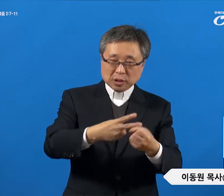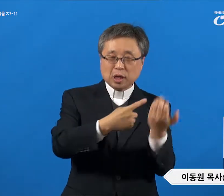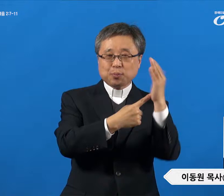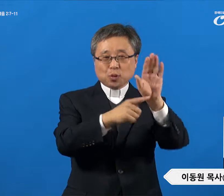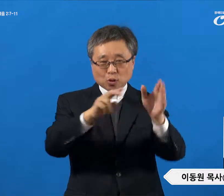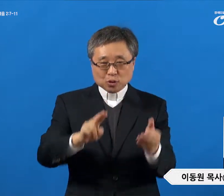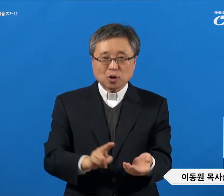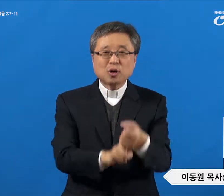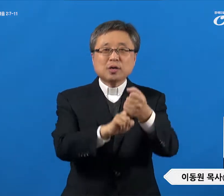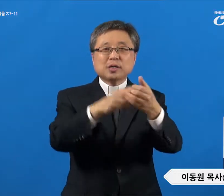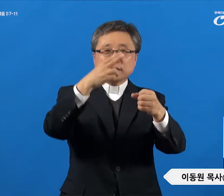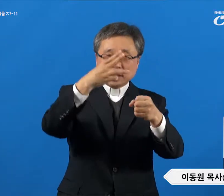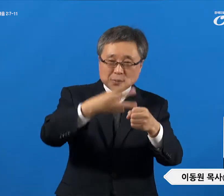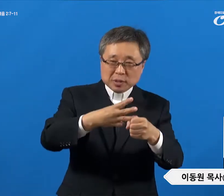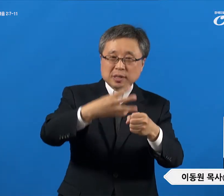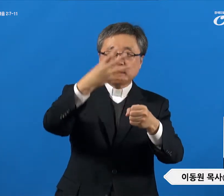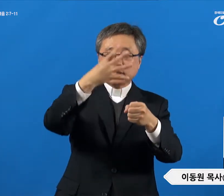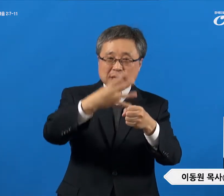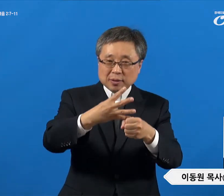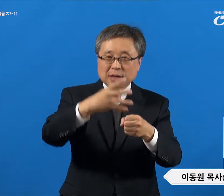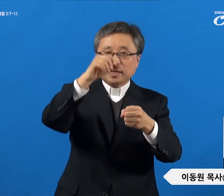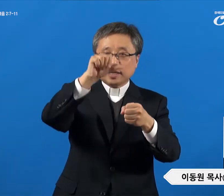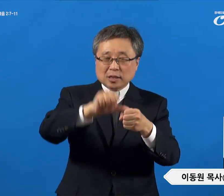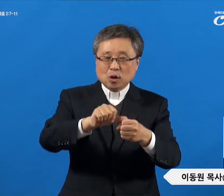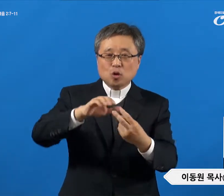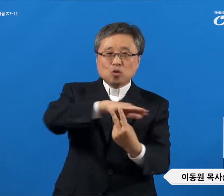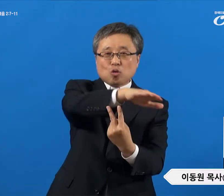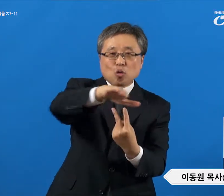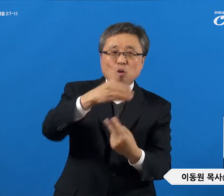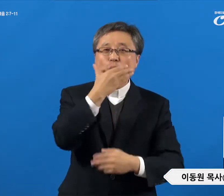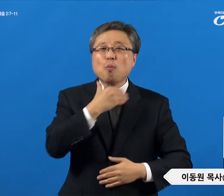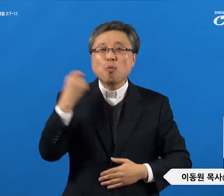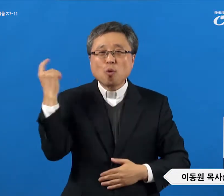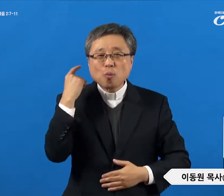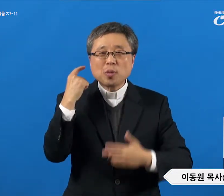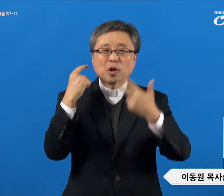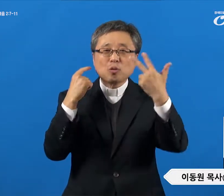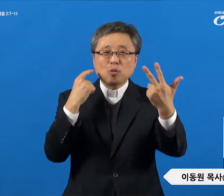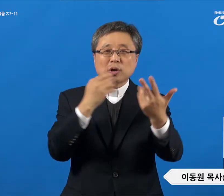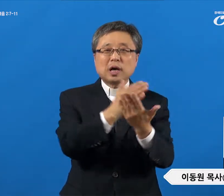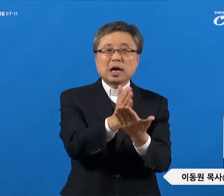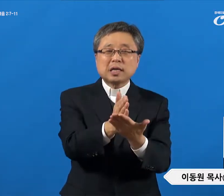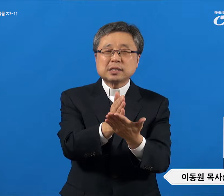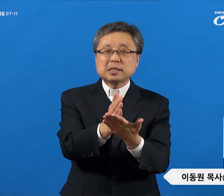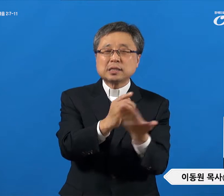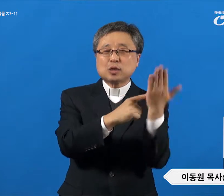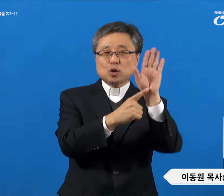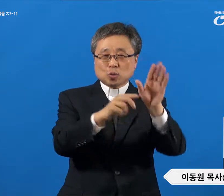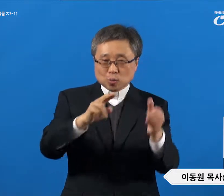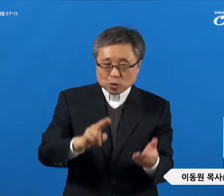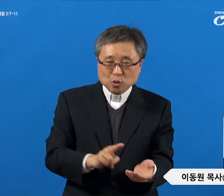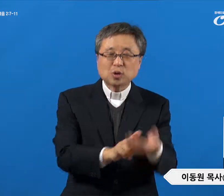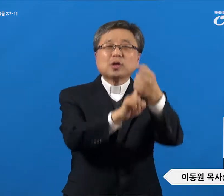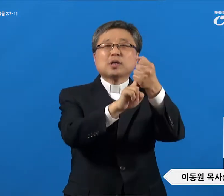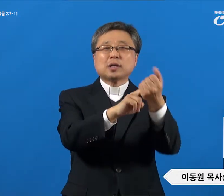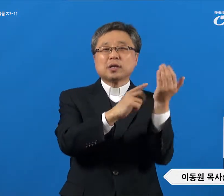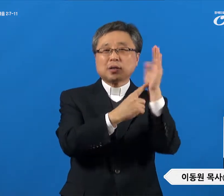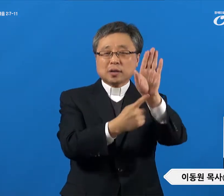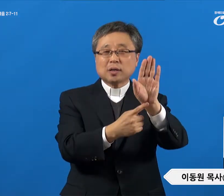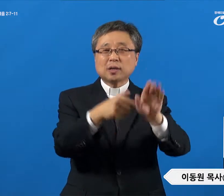번째 표적도, 네 번째, 다섯 번째, 요한복음에는 7가지 기적이 대표로 드러나요. 근데 맨 끝에 가서 그렇다고 7가지만